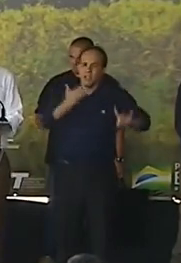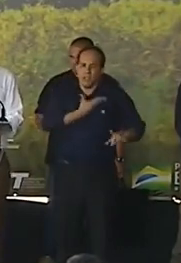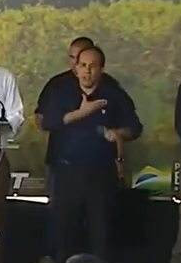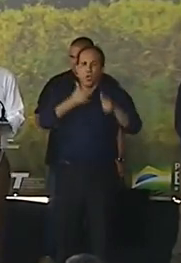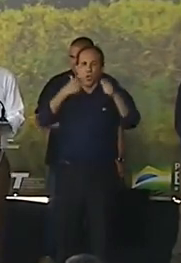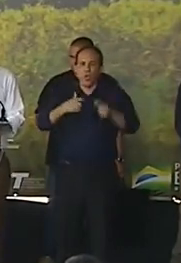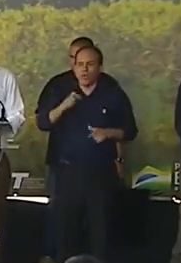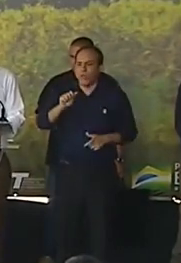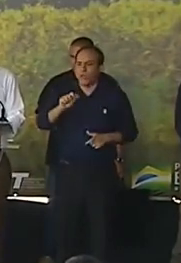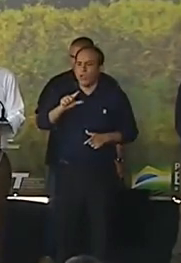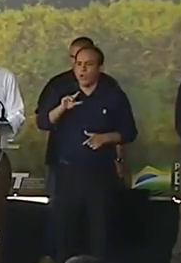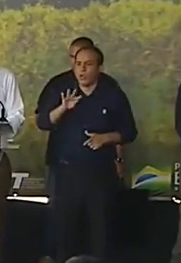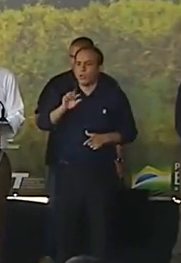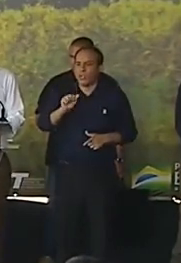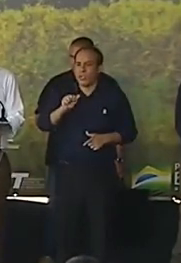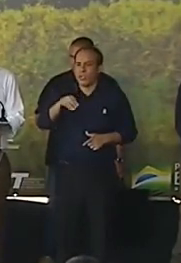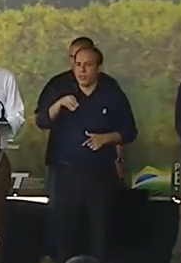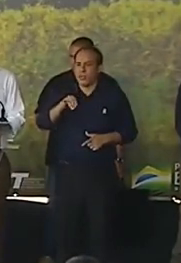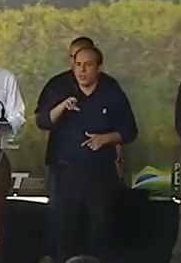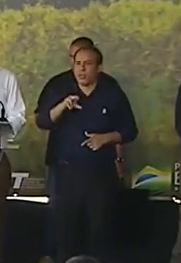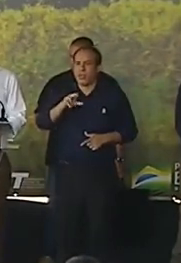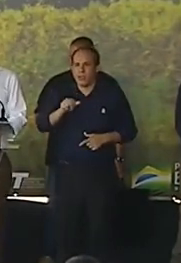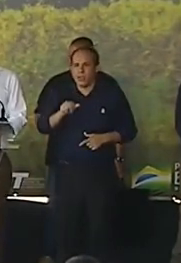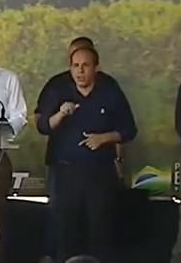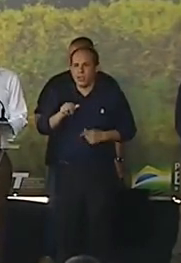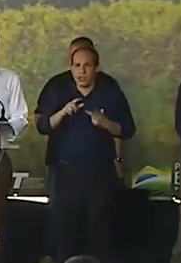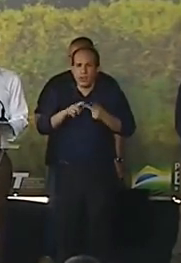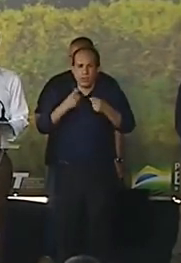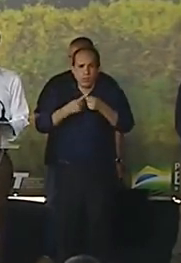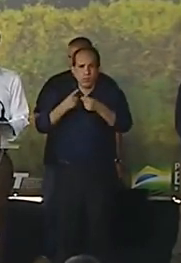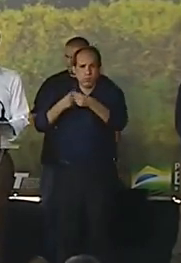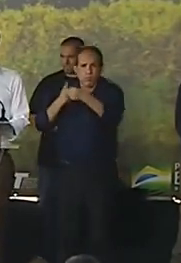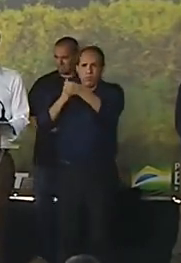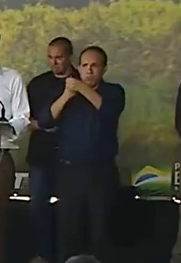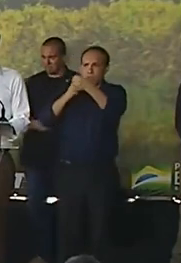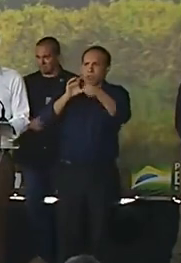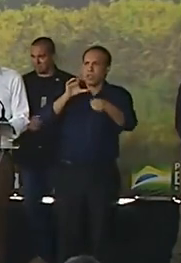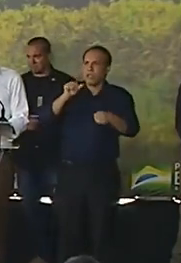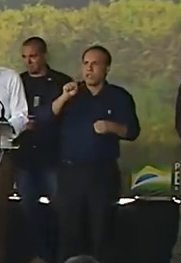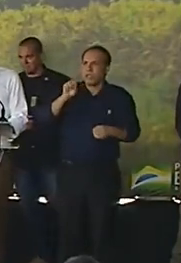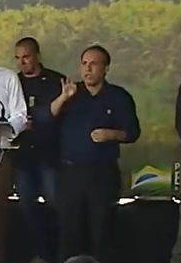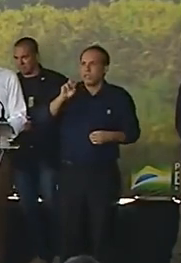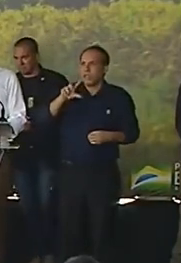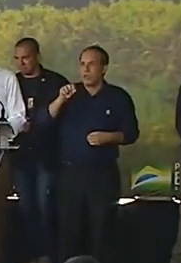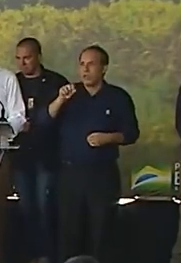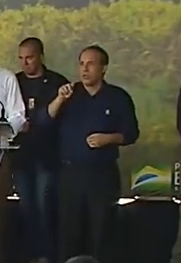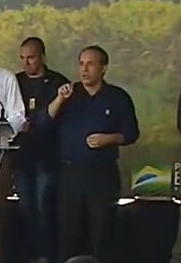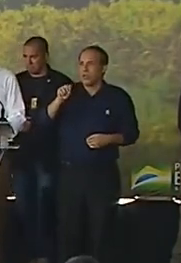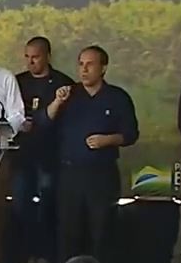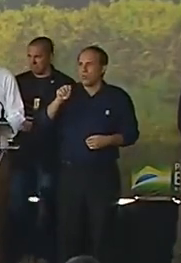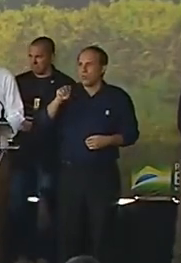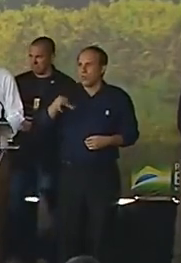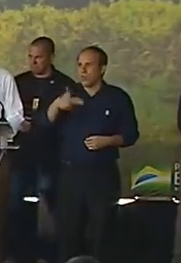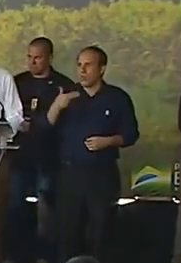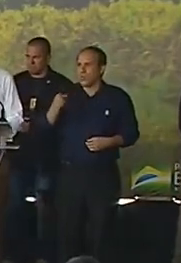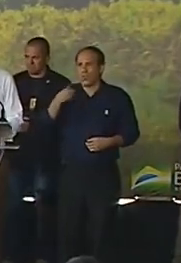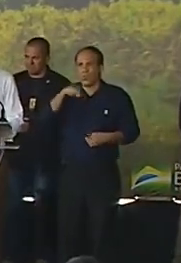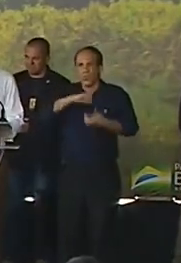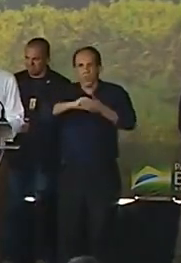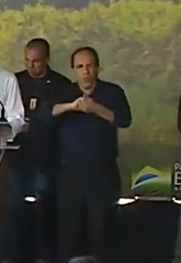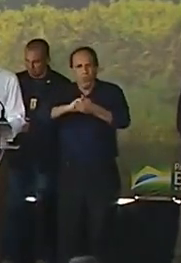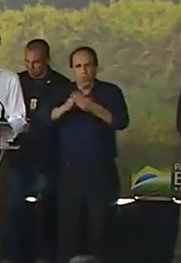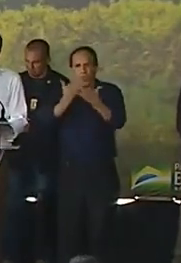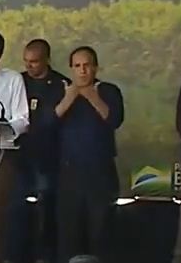Altamira, particularmente Cachoeira da Serra, Castelo dos Sonhos, os nossos cumprimentos de maneira muito